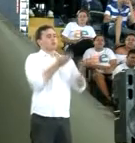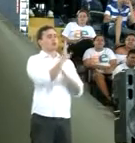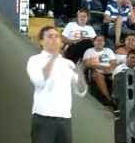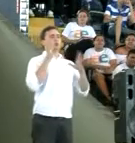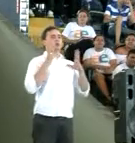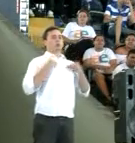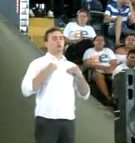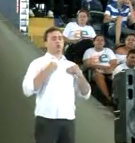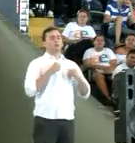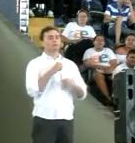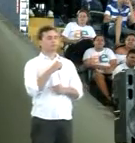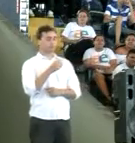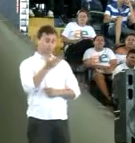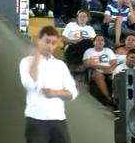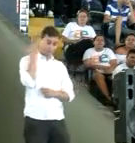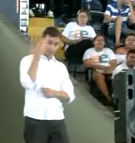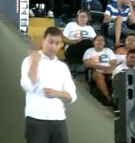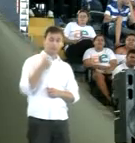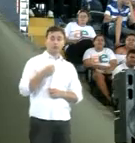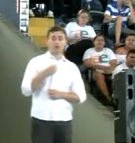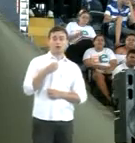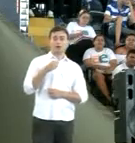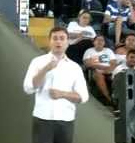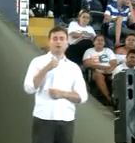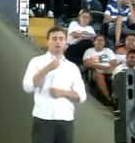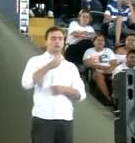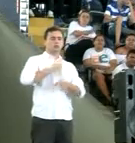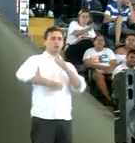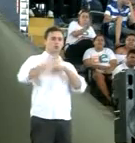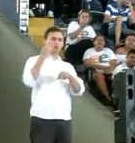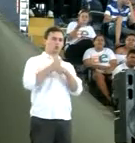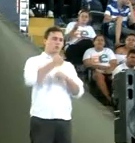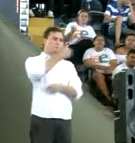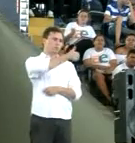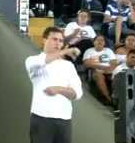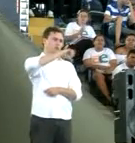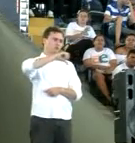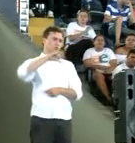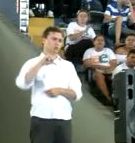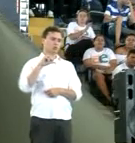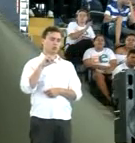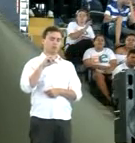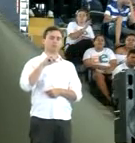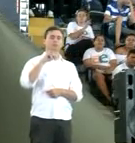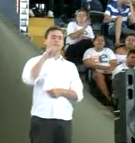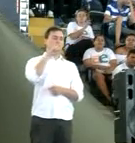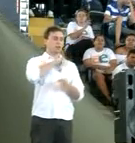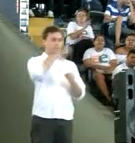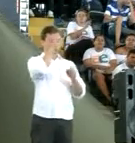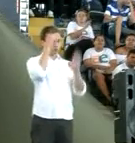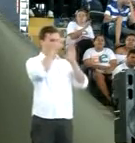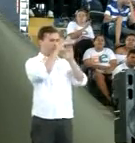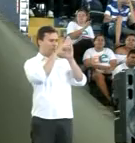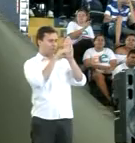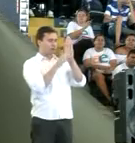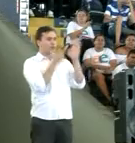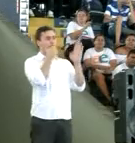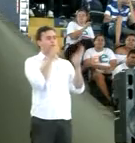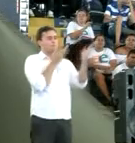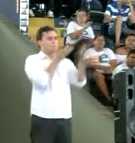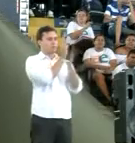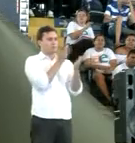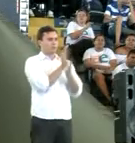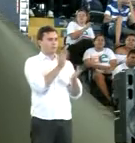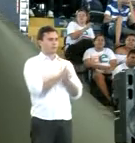época, isso em 99, saía no jornal a folha com todos os aprovados. 7h20 da manhã do